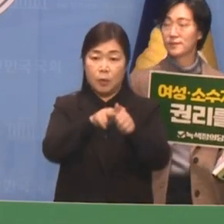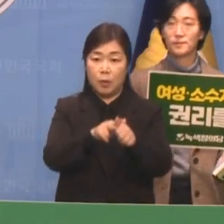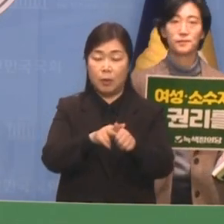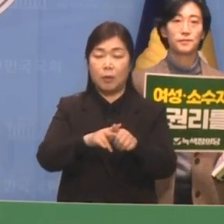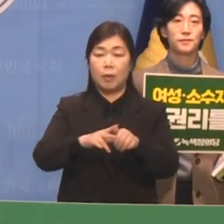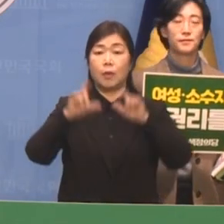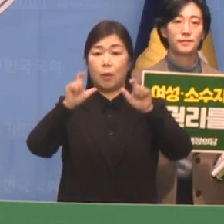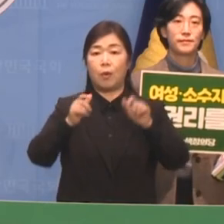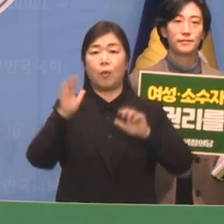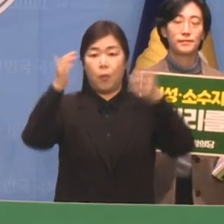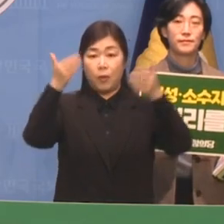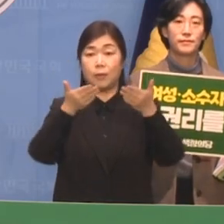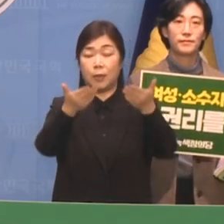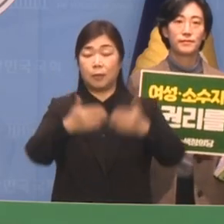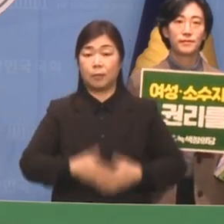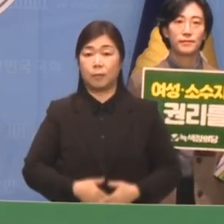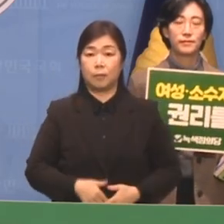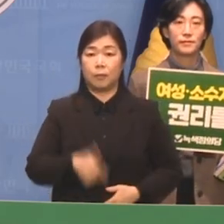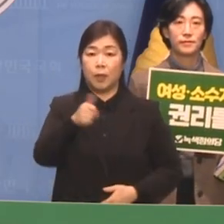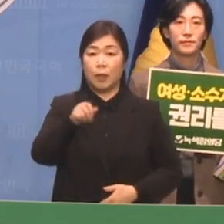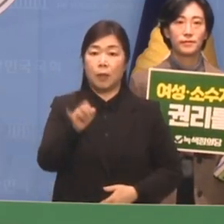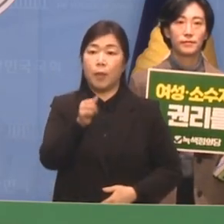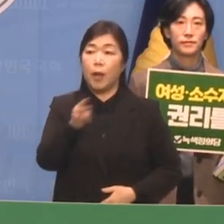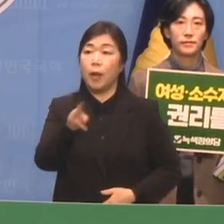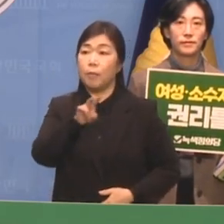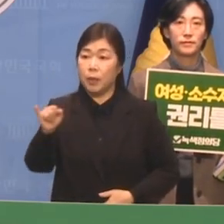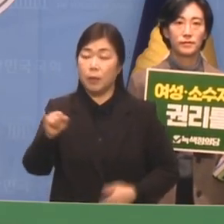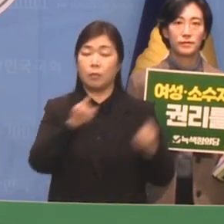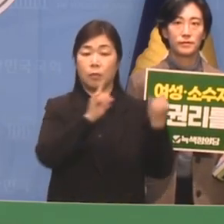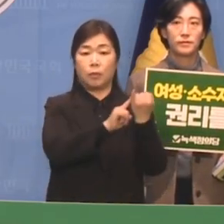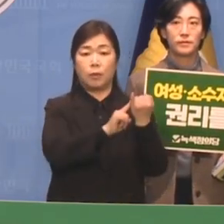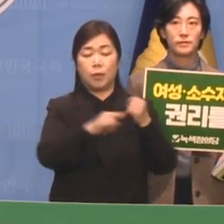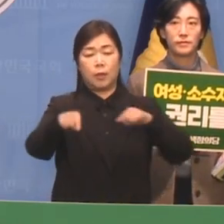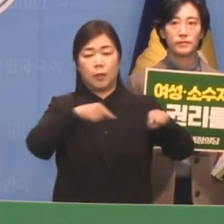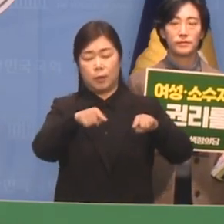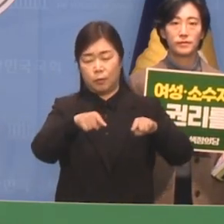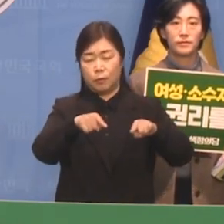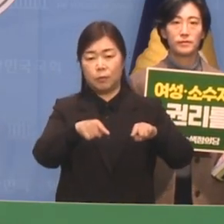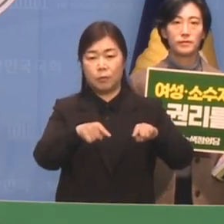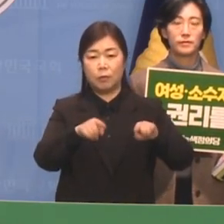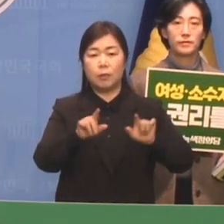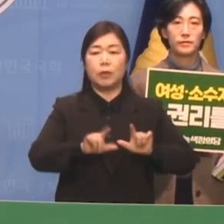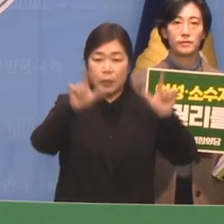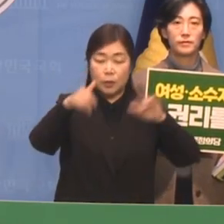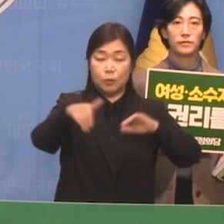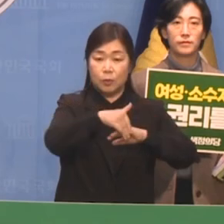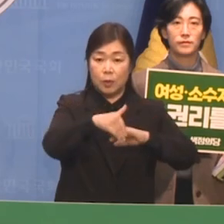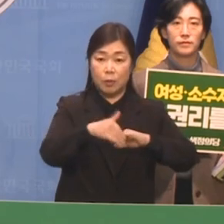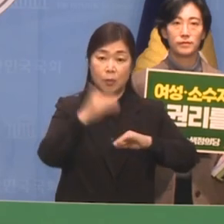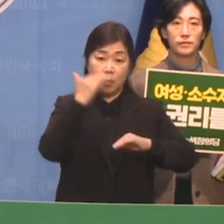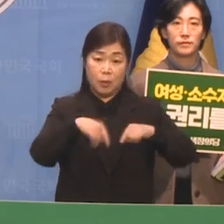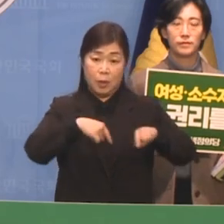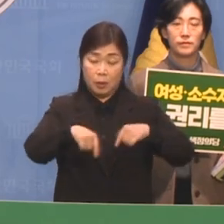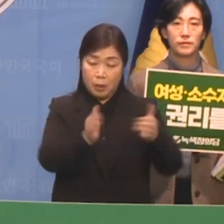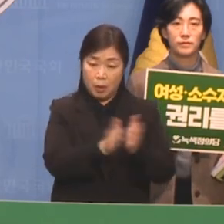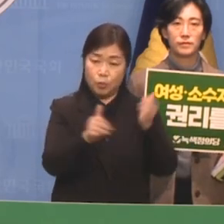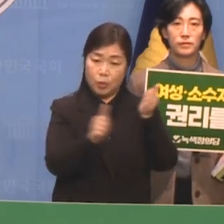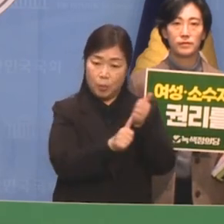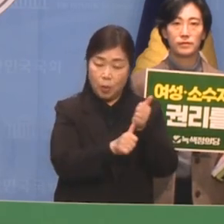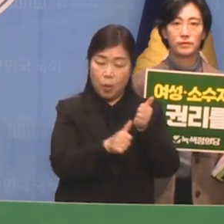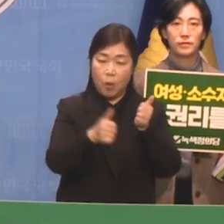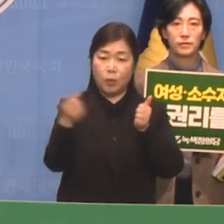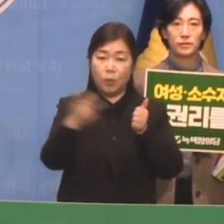환영합니다. 김혜미 후보는 기후정치인입니다. 녹색당의 부대표로서